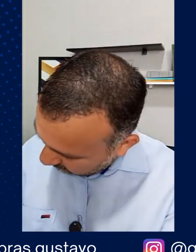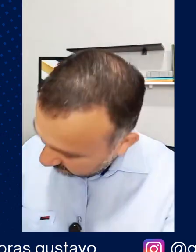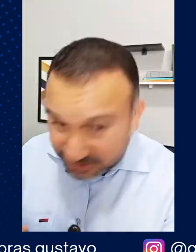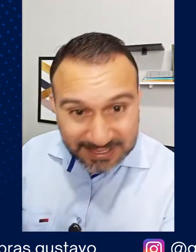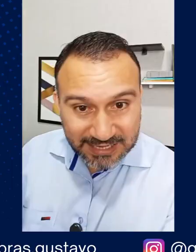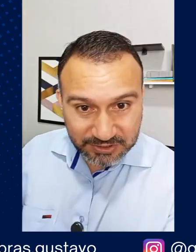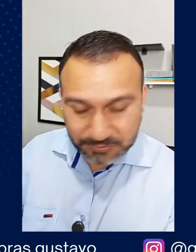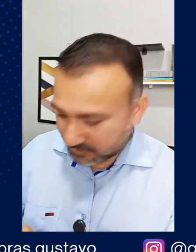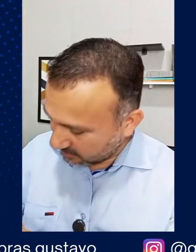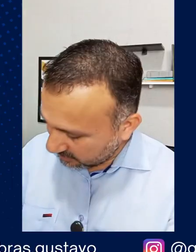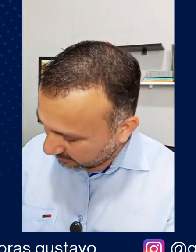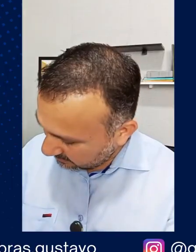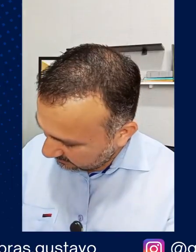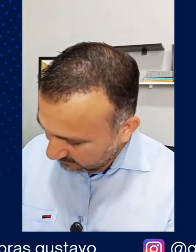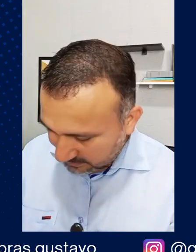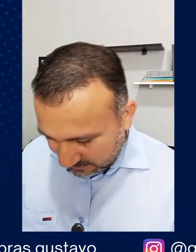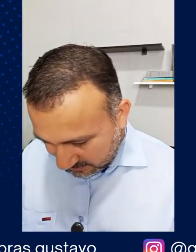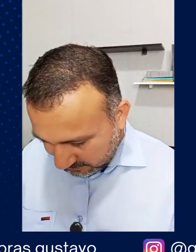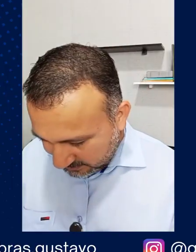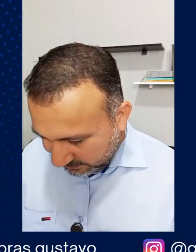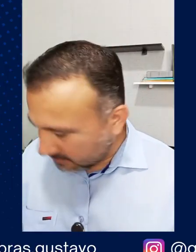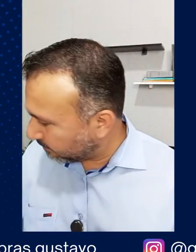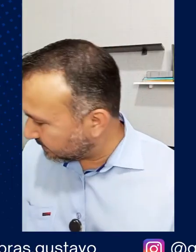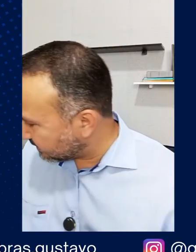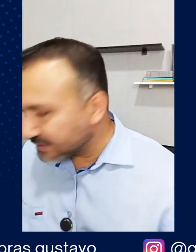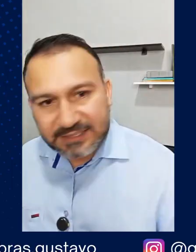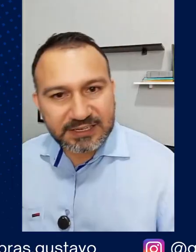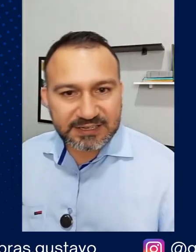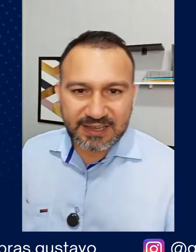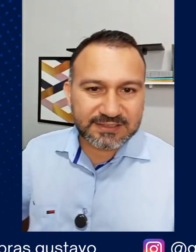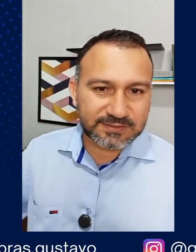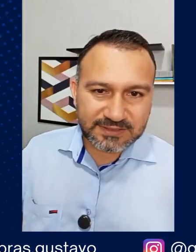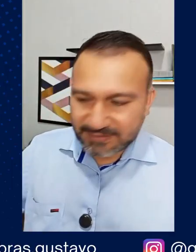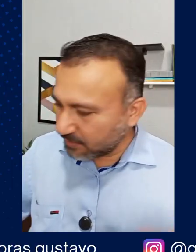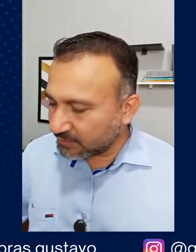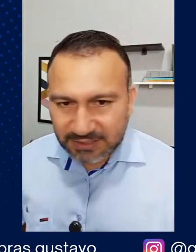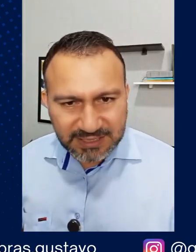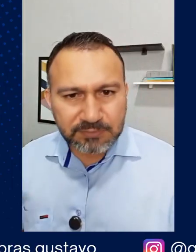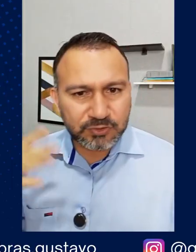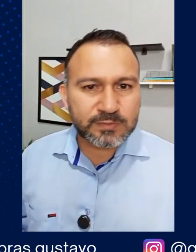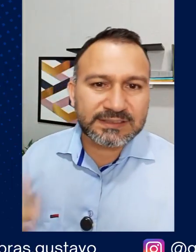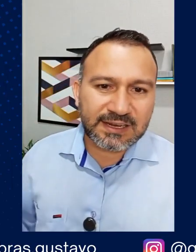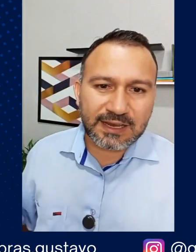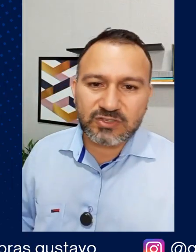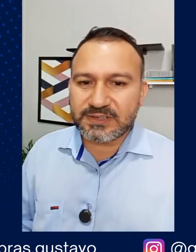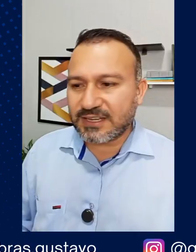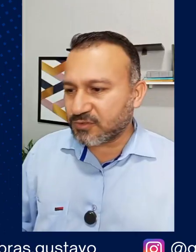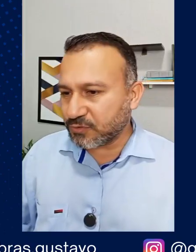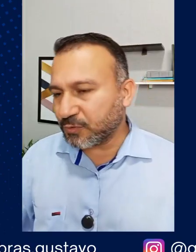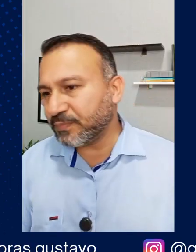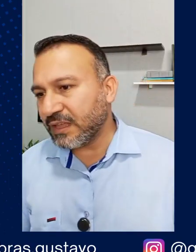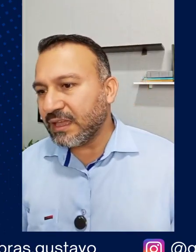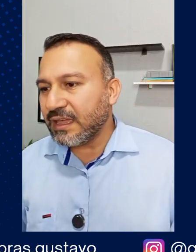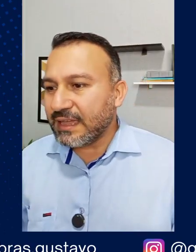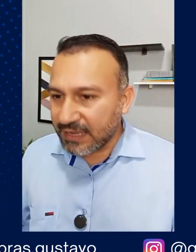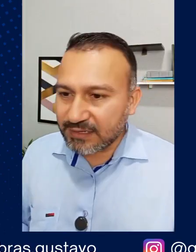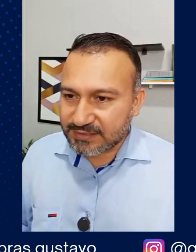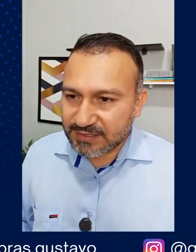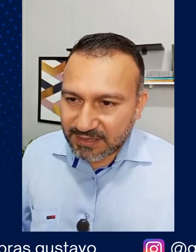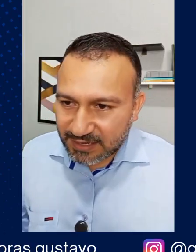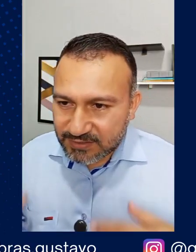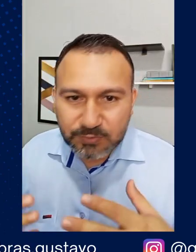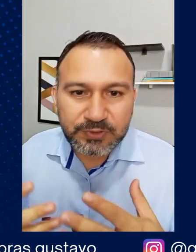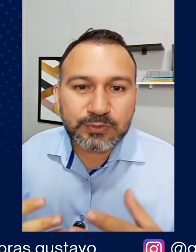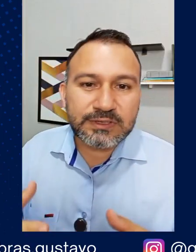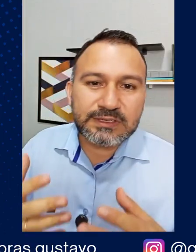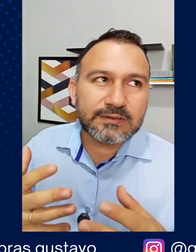muitos livros didáticos de Libras, e se você fazer uma pesquisa na internet, você vai encontrar até muitos materiais sobre esse assunto.